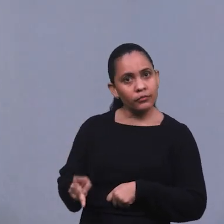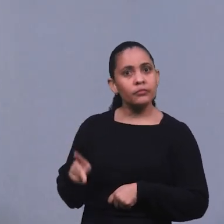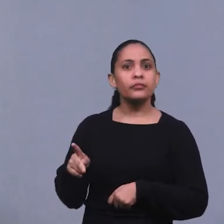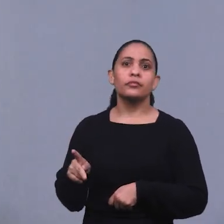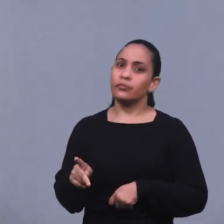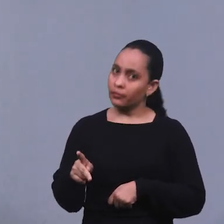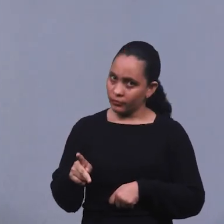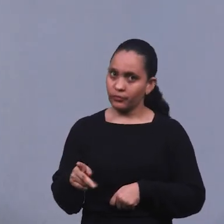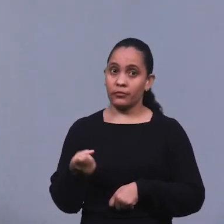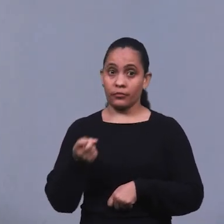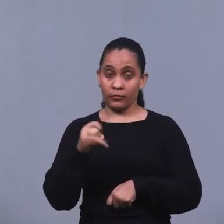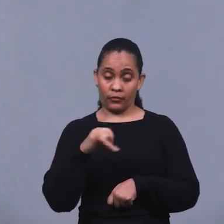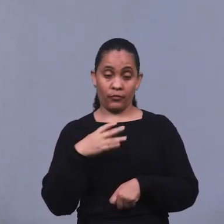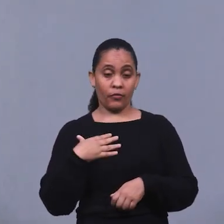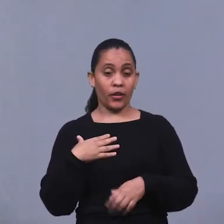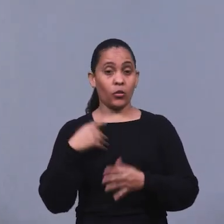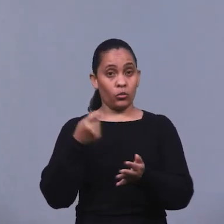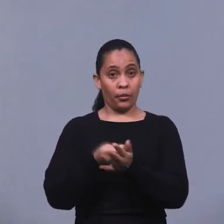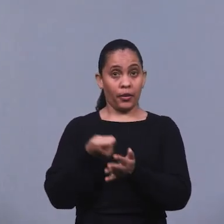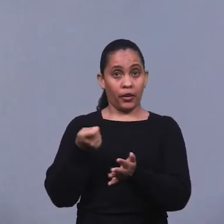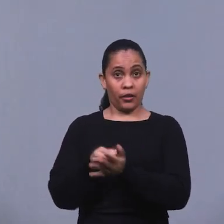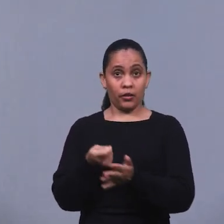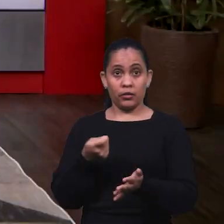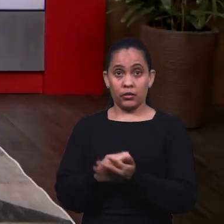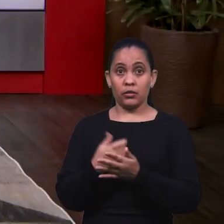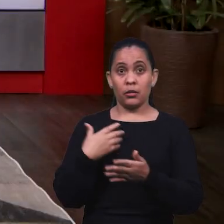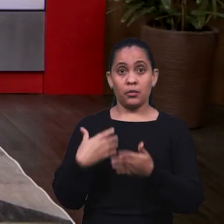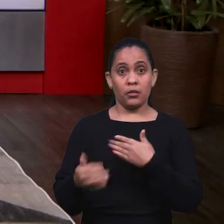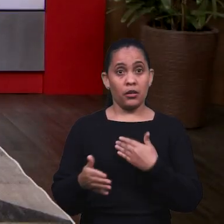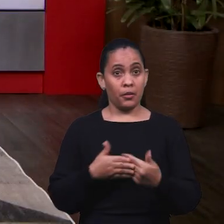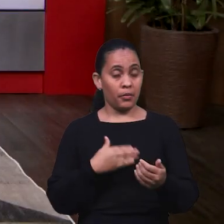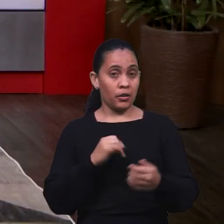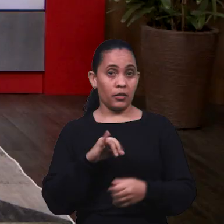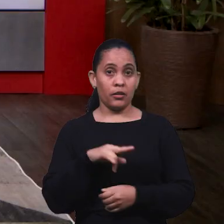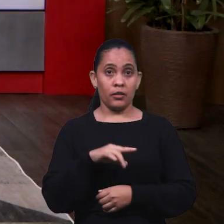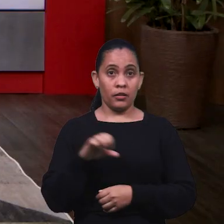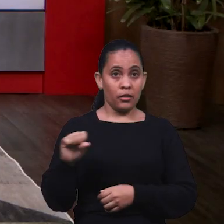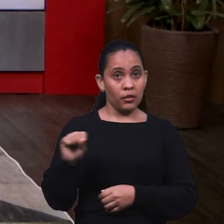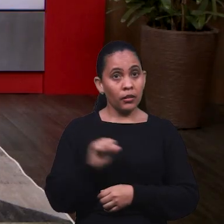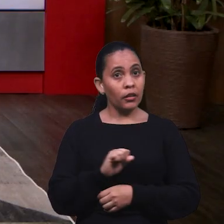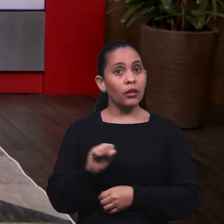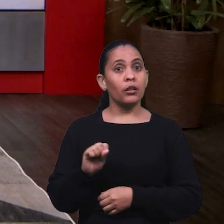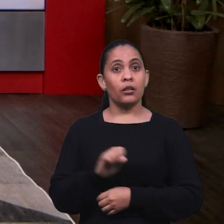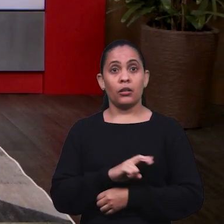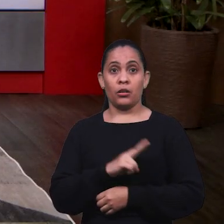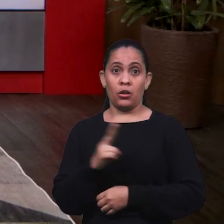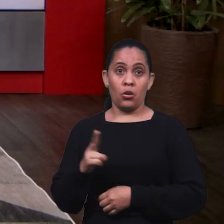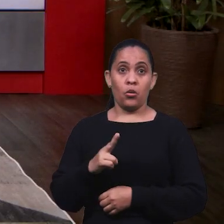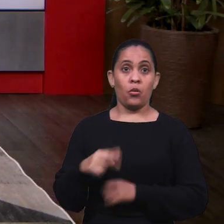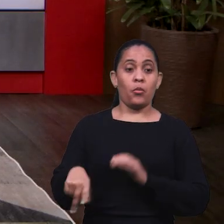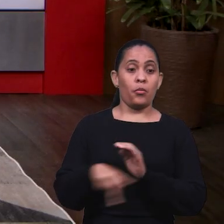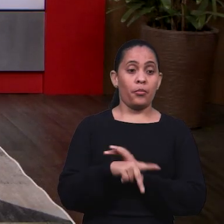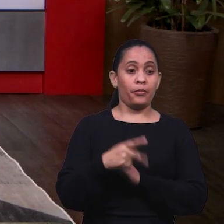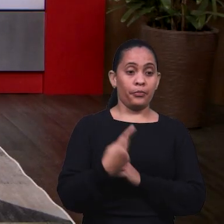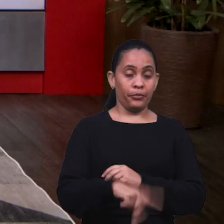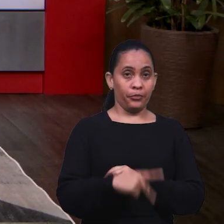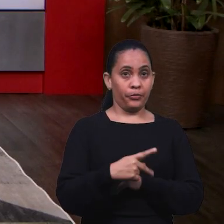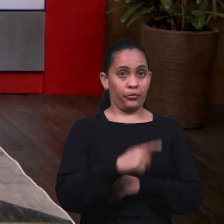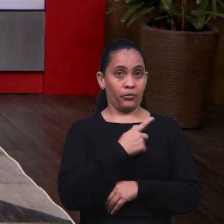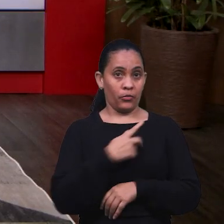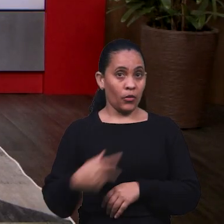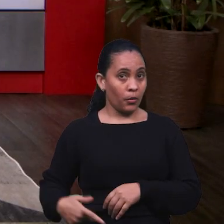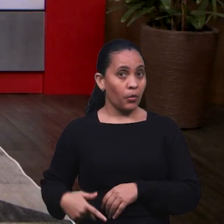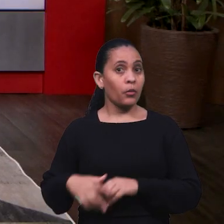invalidez. Então, se eu estou contribuindo, né, seja para o INSS, como também para o regime próprio, com o servidor